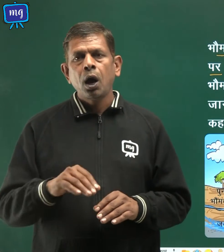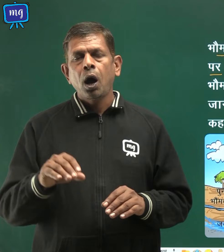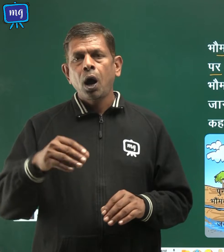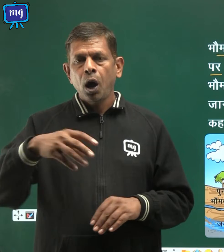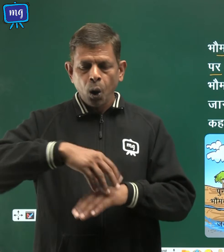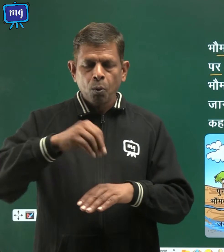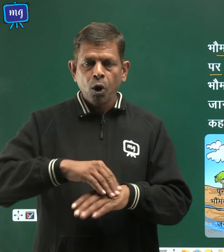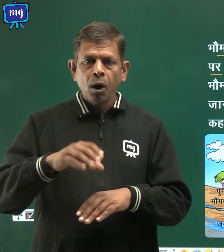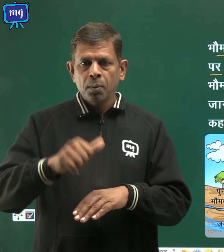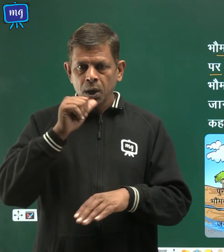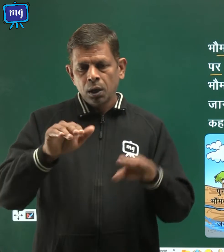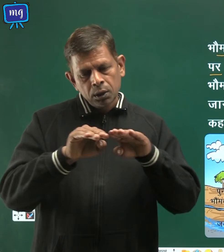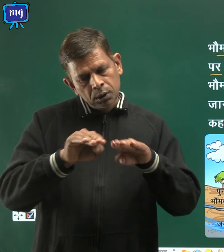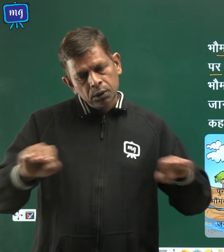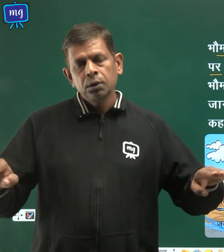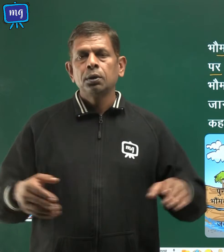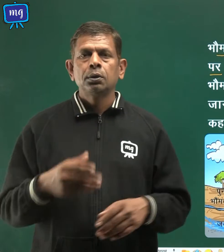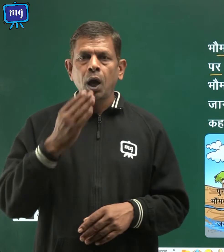स्तर कहलाता है।